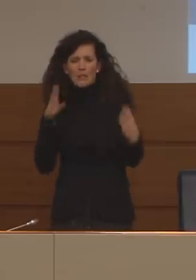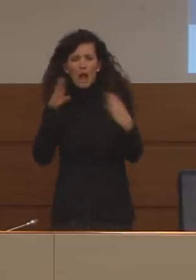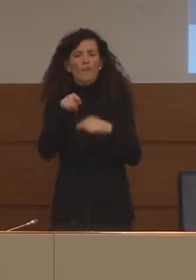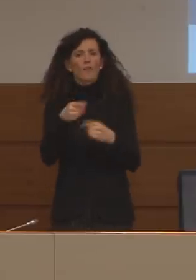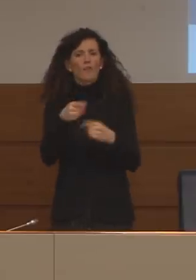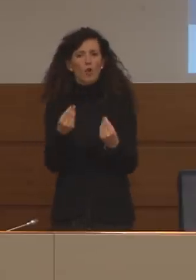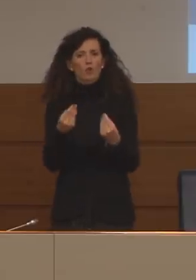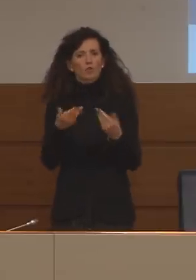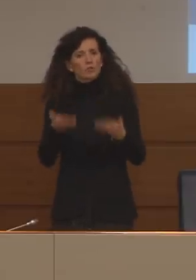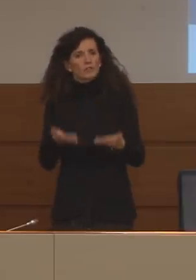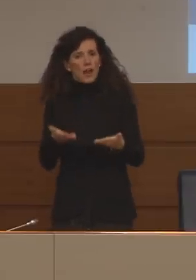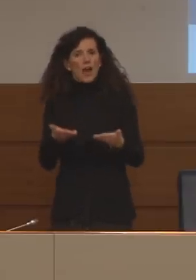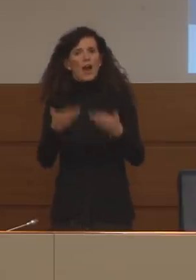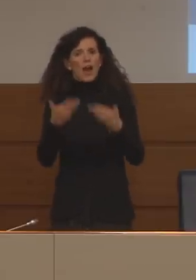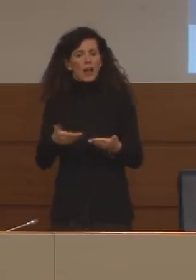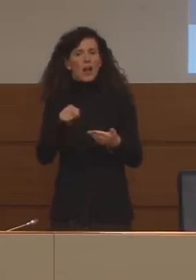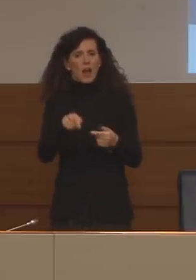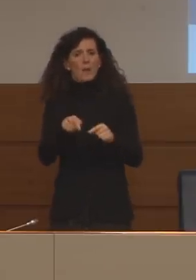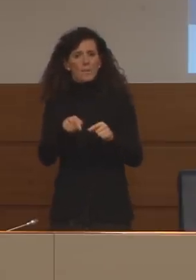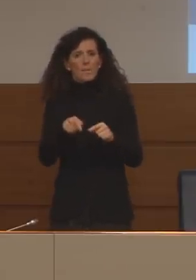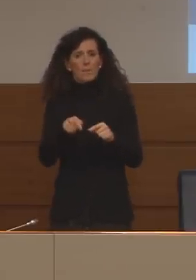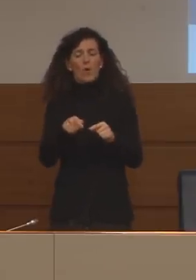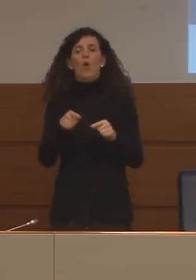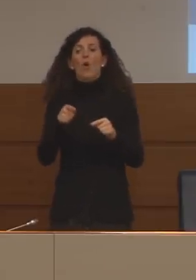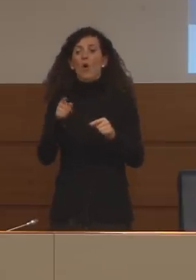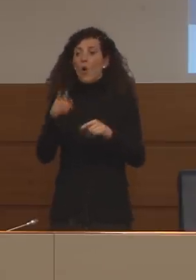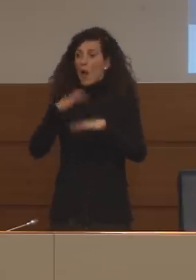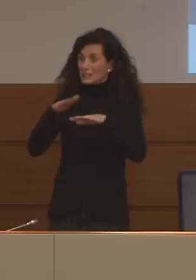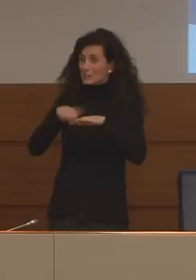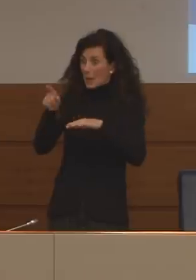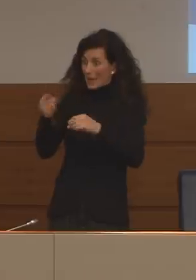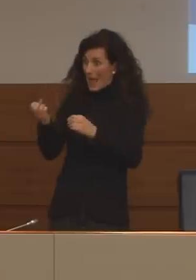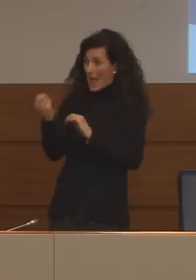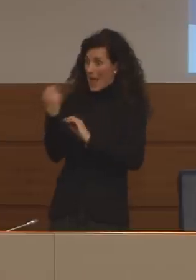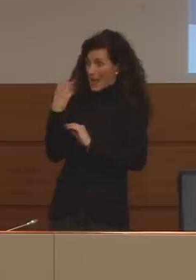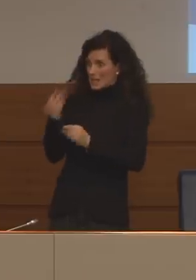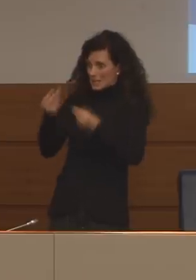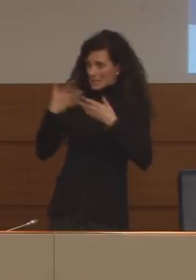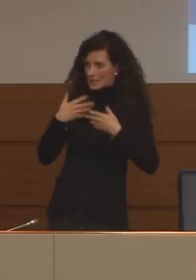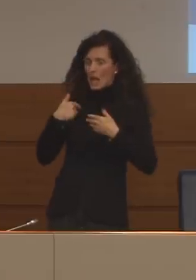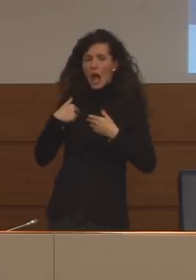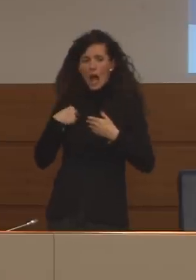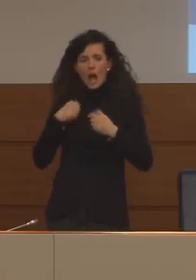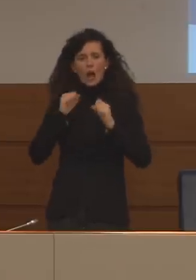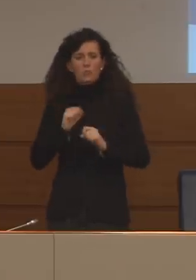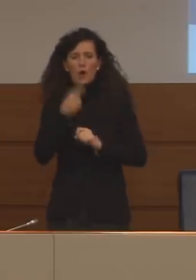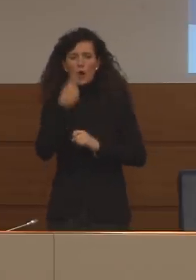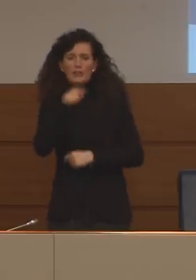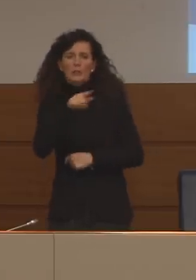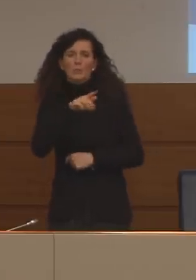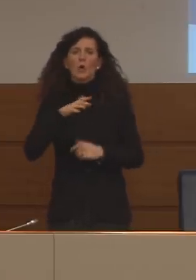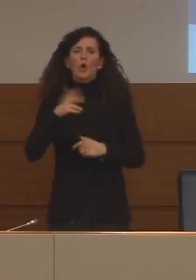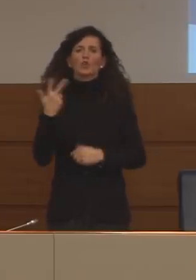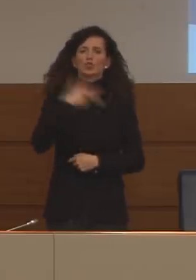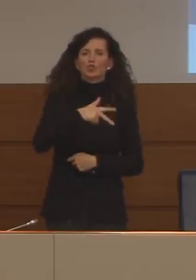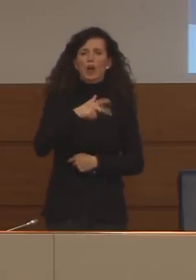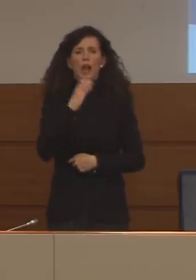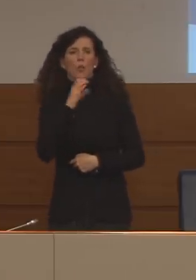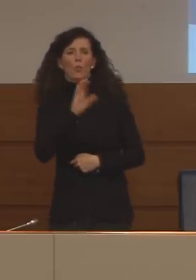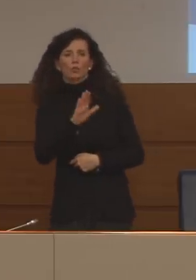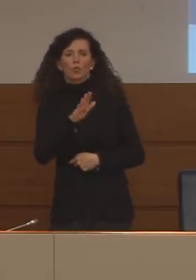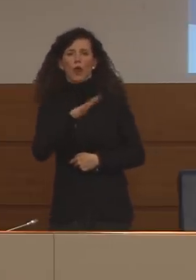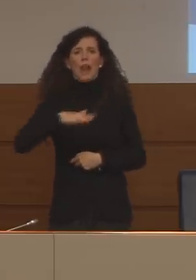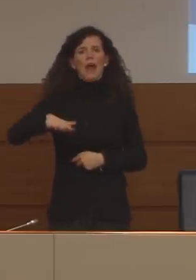queste possono essere adattati in contesti sociali culturali ambientali diversi quindi